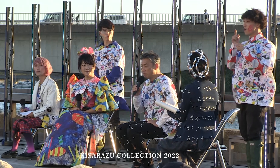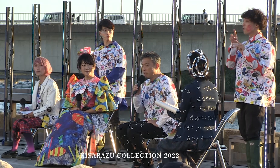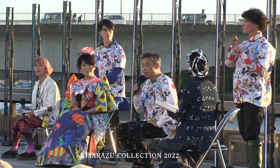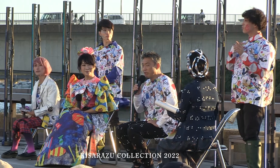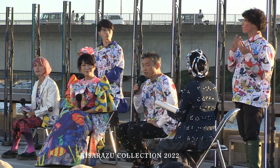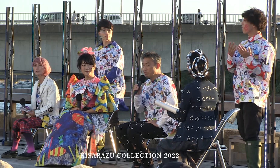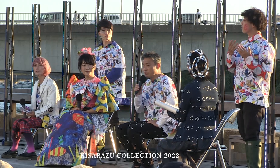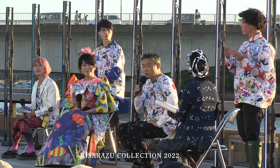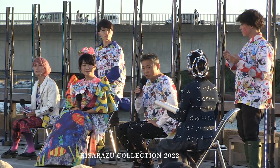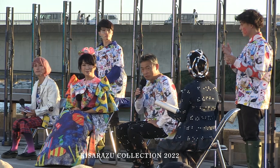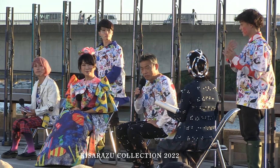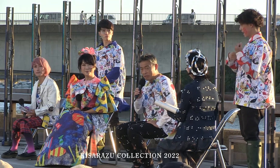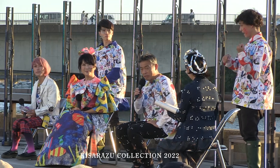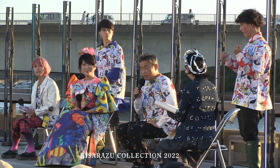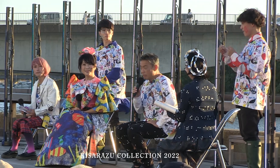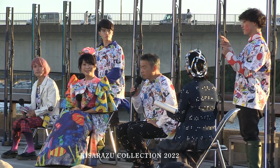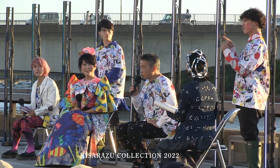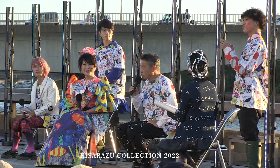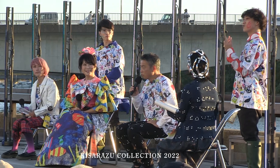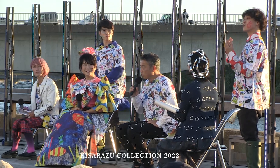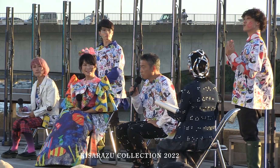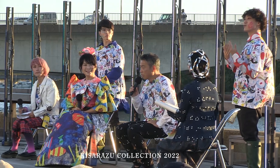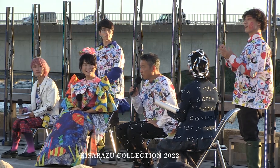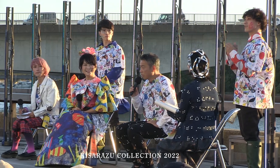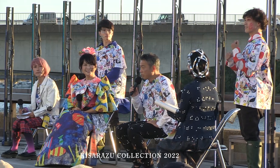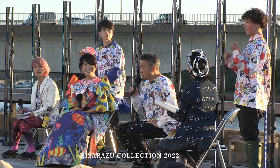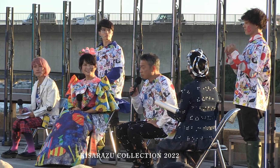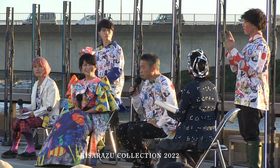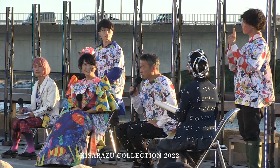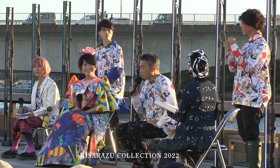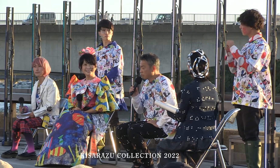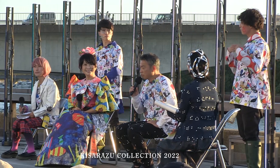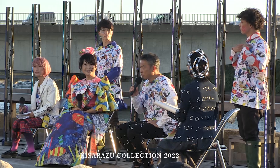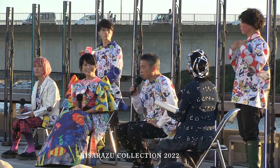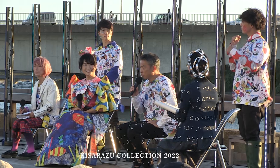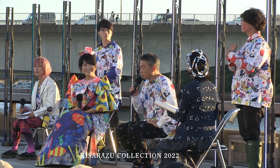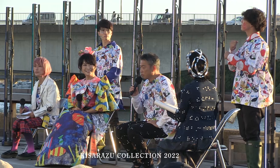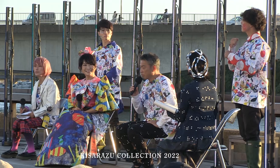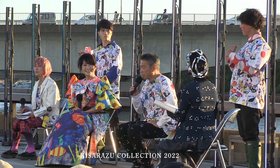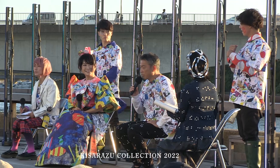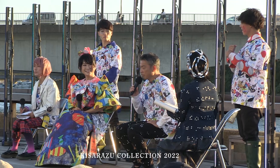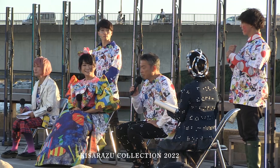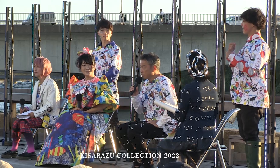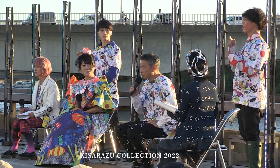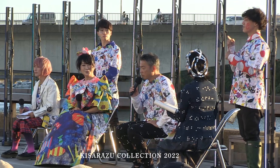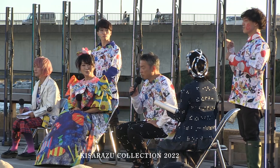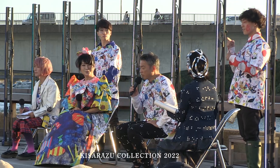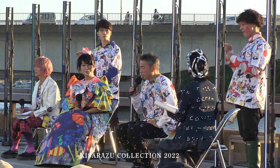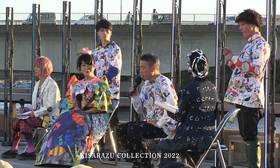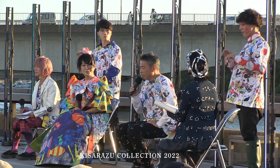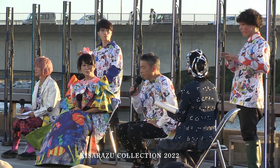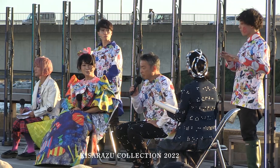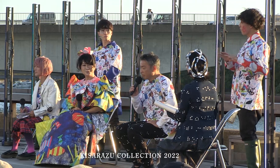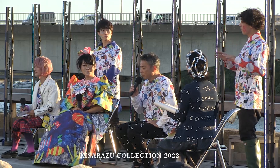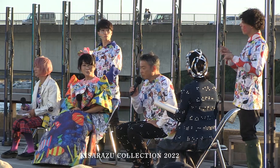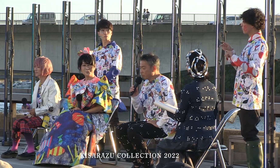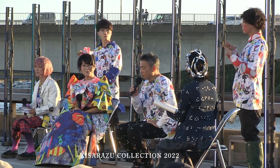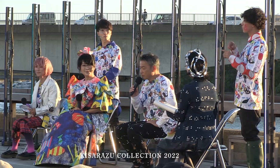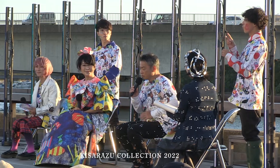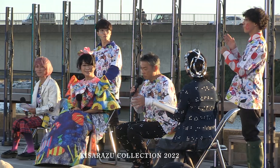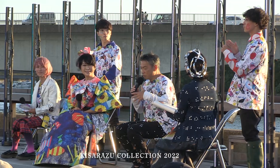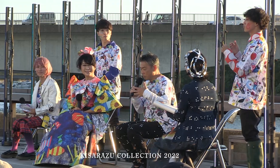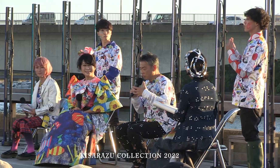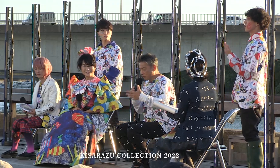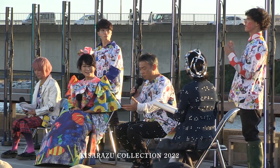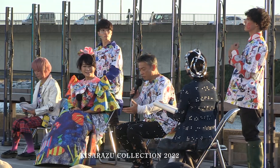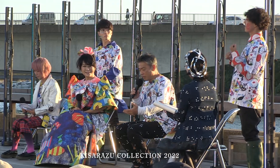一生懸命洋服を作って、でそれを受けて小中学生の子たちが一生懸命、